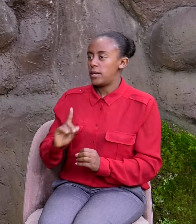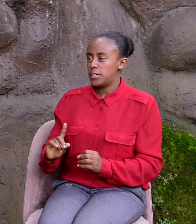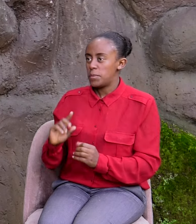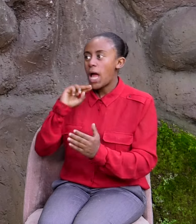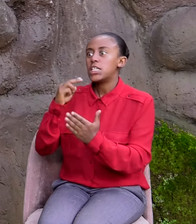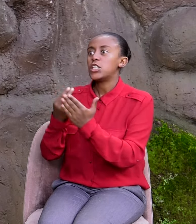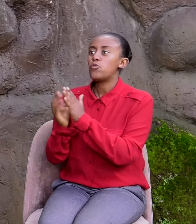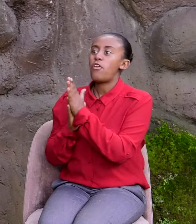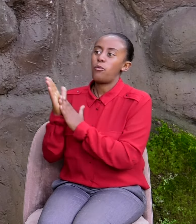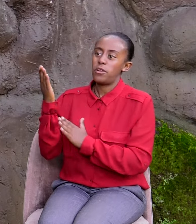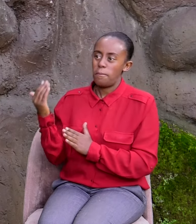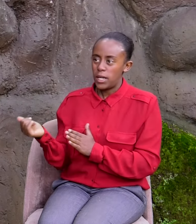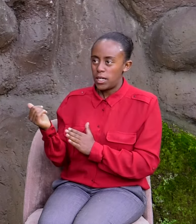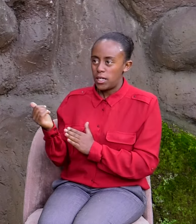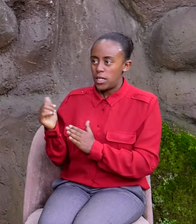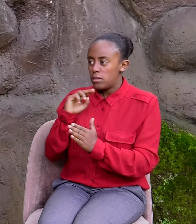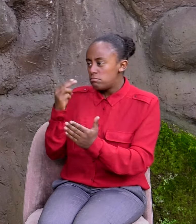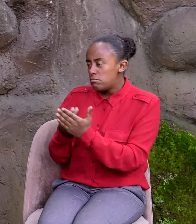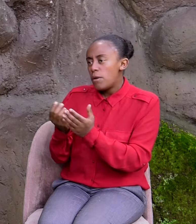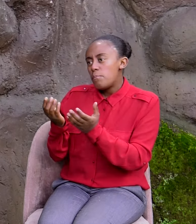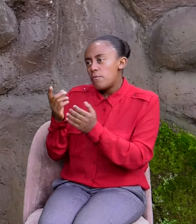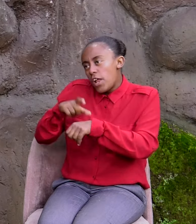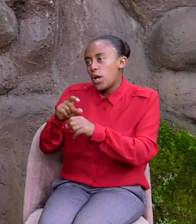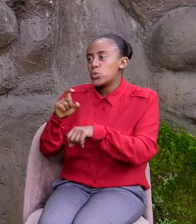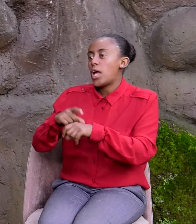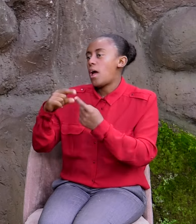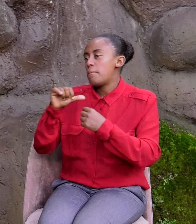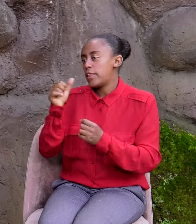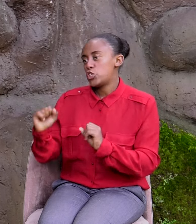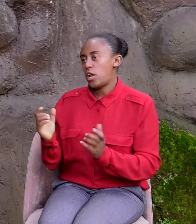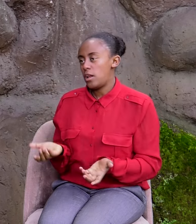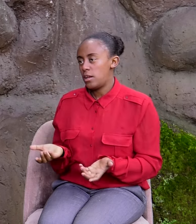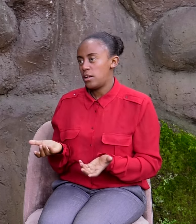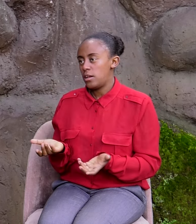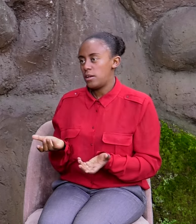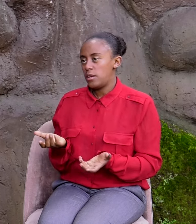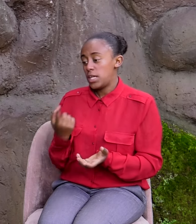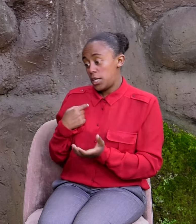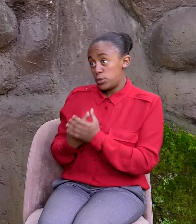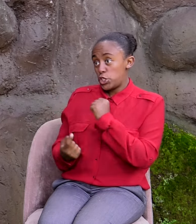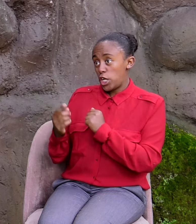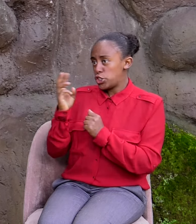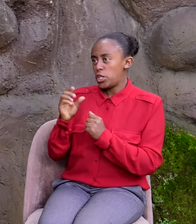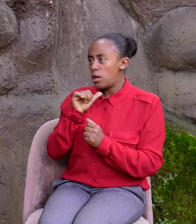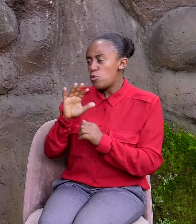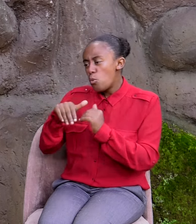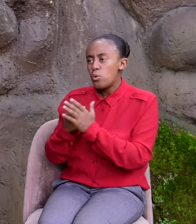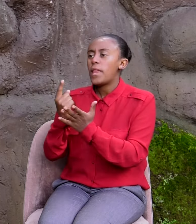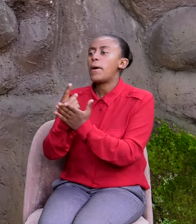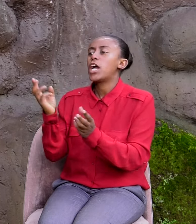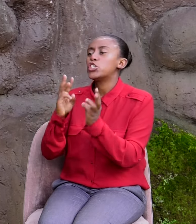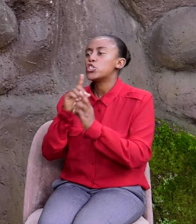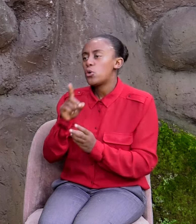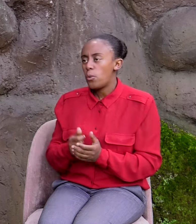ነበረ። እሱ ደግሞ በፈልገው ሰዓት ላይመጣ ይችላል። ምናልባት የኔ ብቻ ችግር ሳይሆን የሁሉም ተመራቂ ችግር